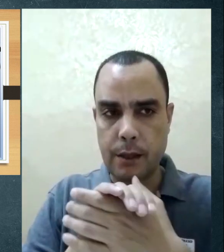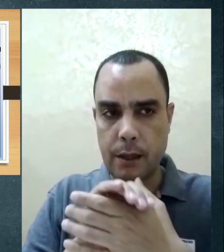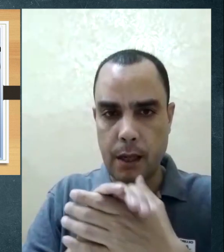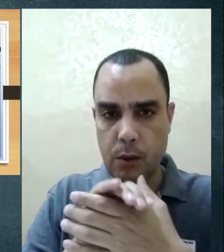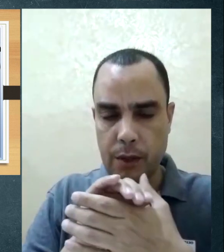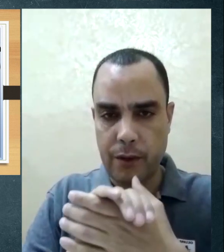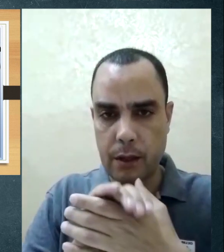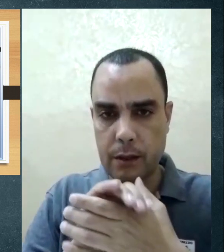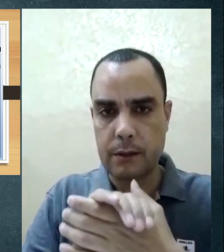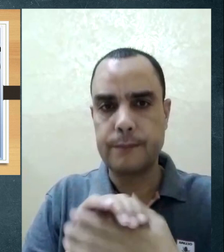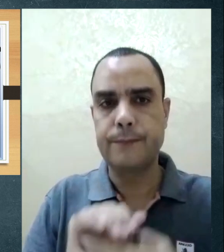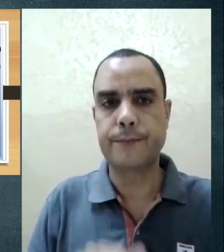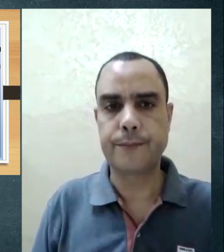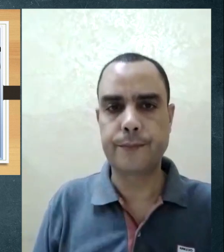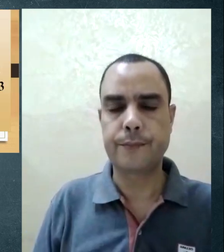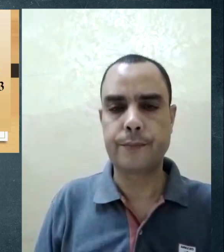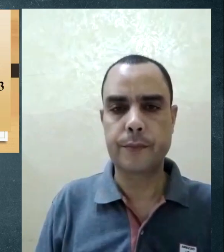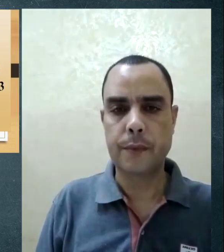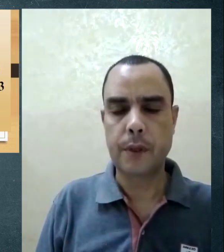الأصدقاء أو الرفاق.